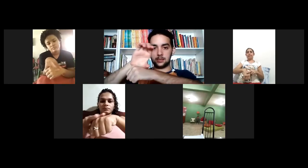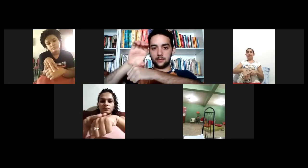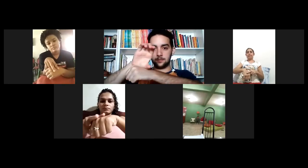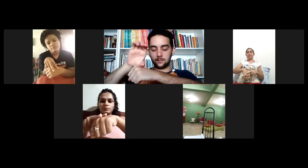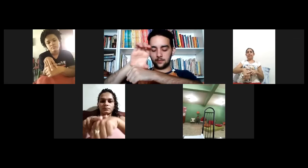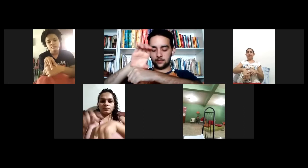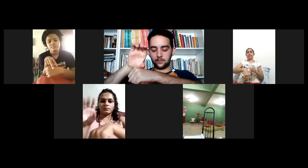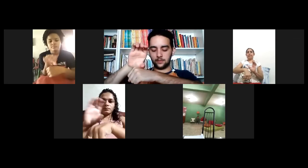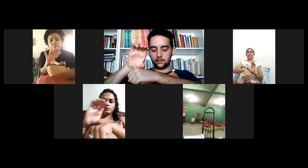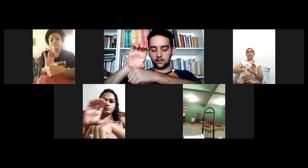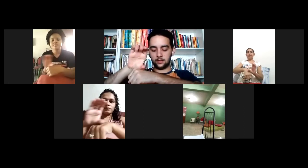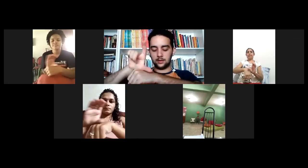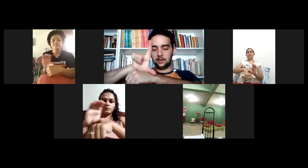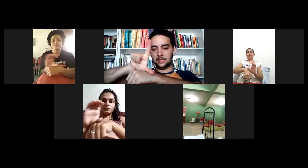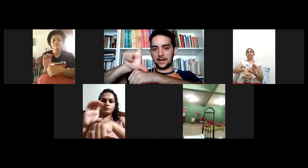cinza,